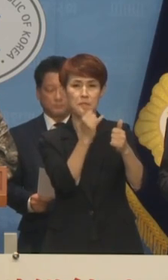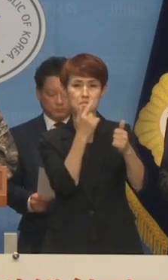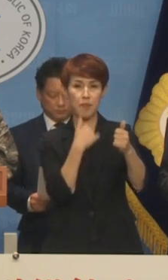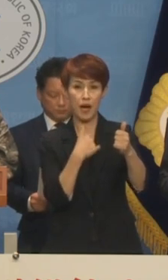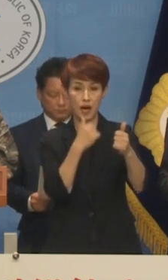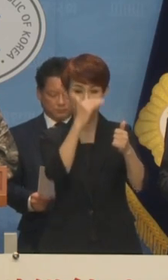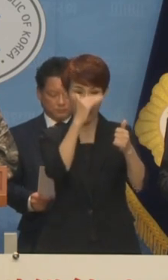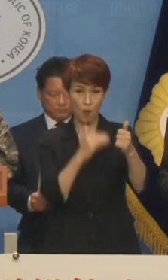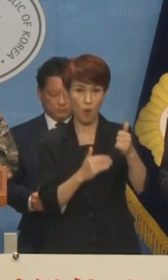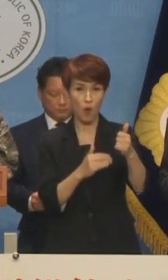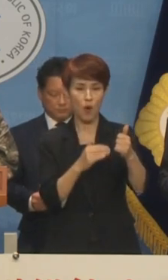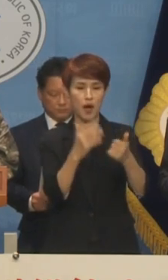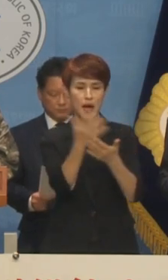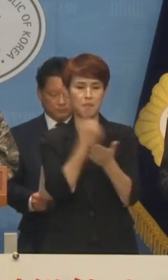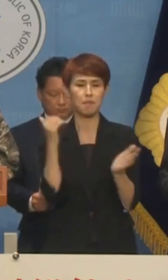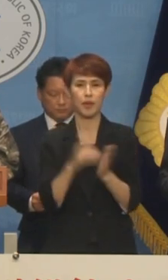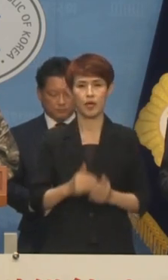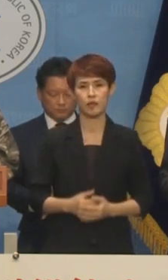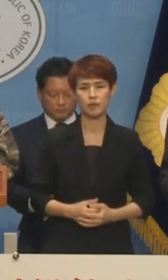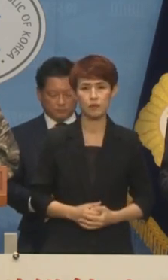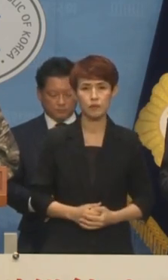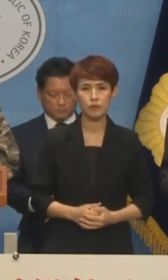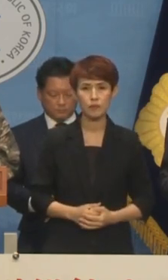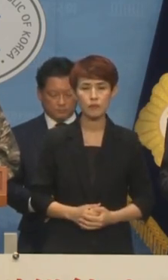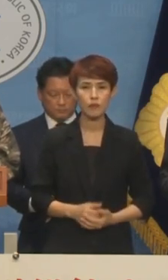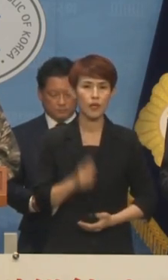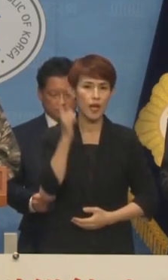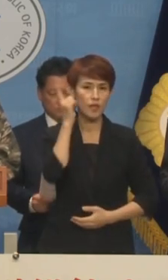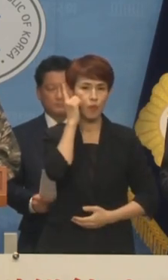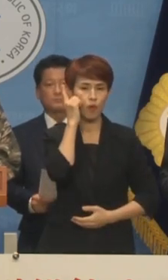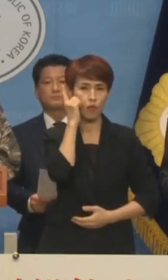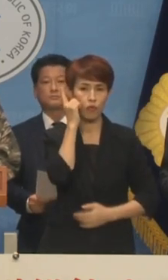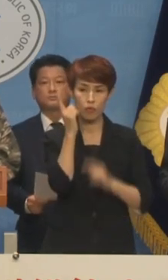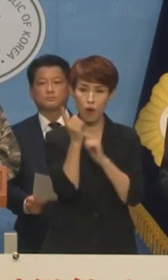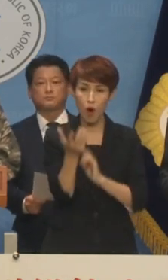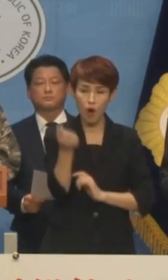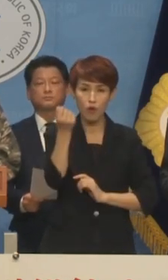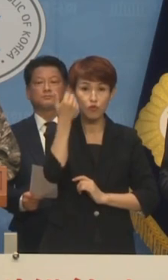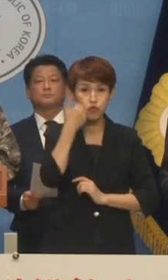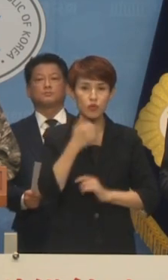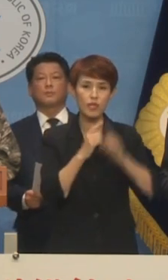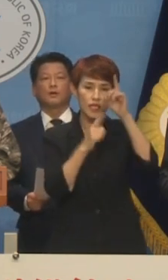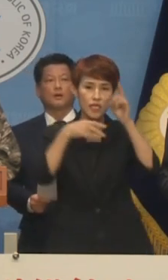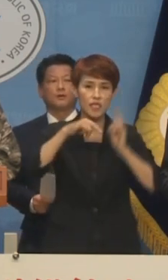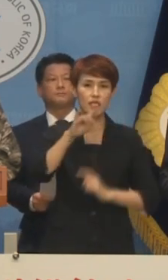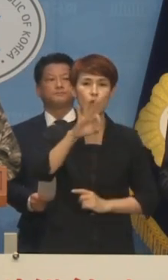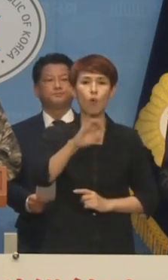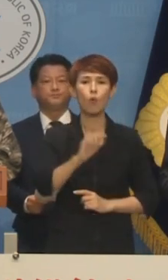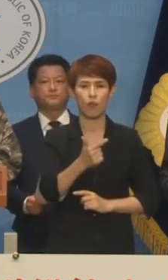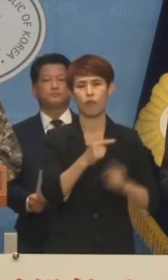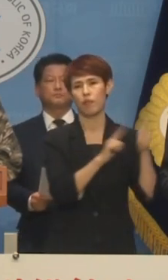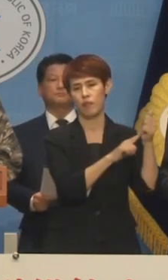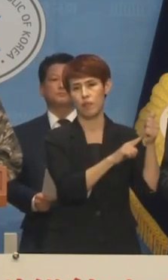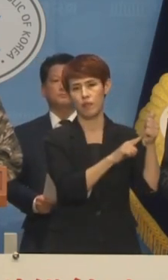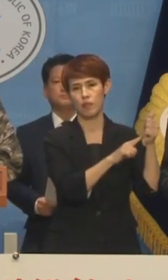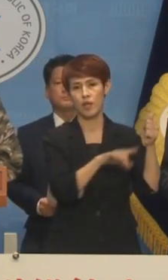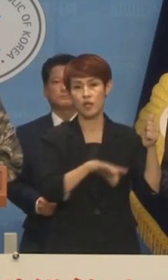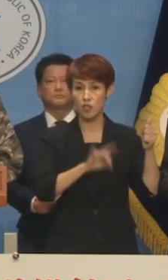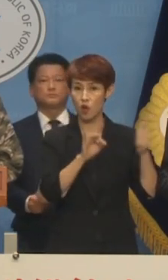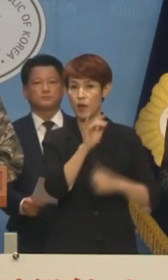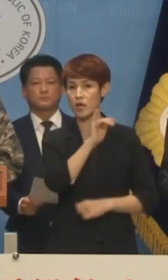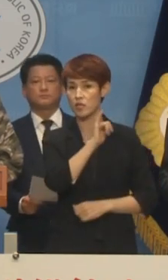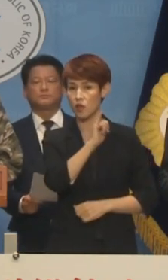걸려온 내역을 확보했습니다. 휴대전화 가입자는 이시원 공직기강 비서관으로 처음엔